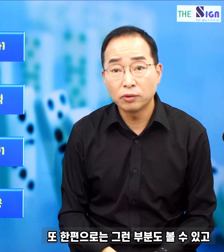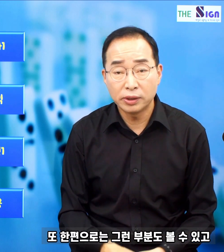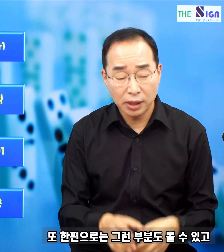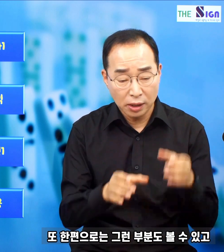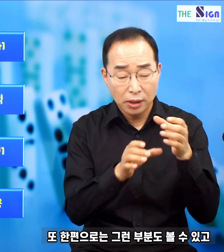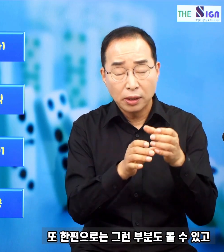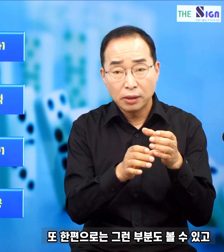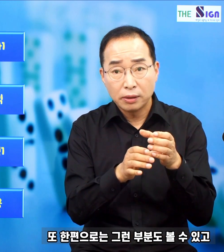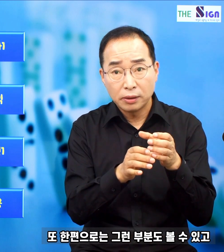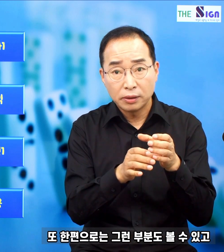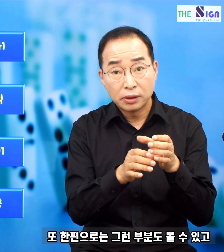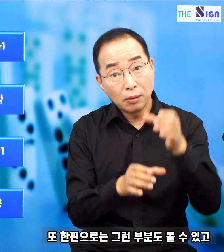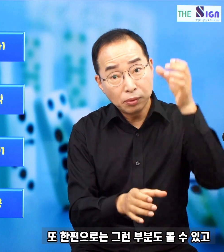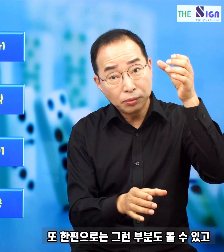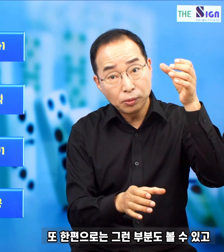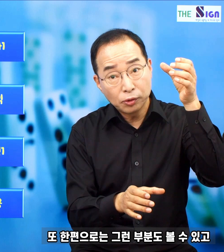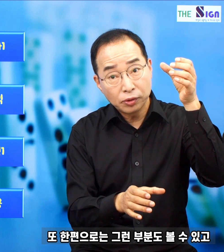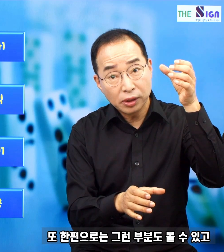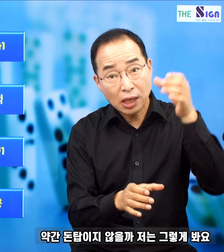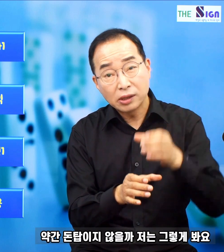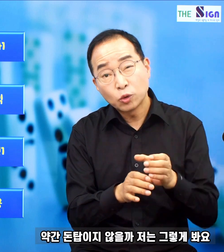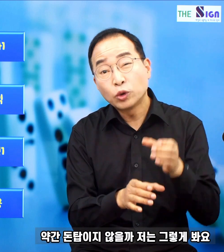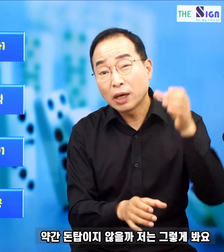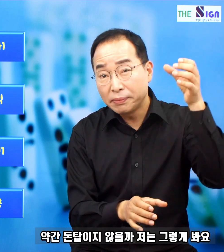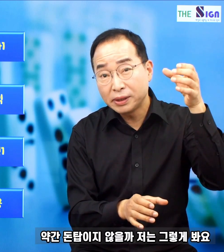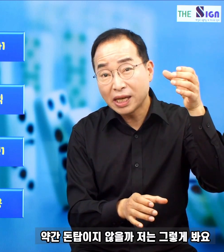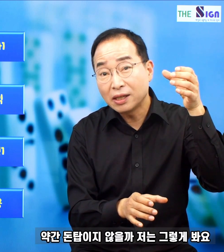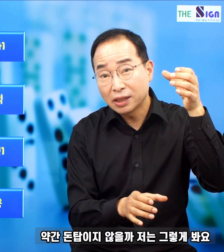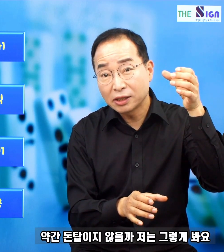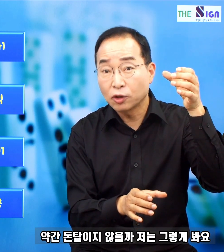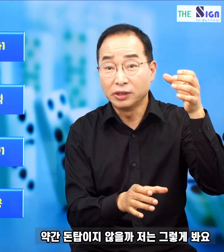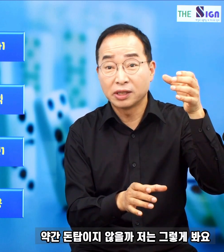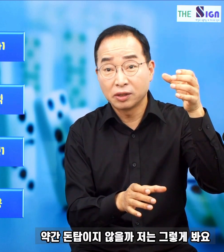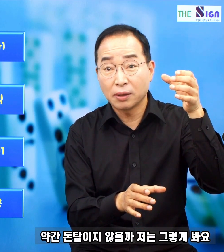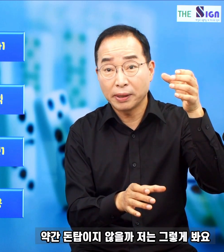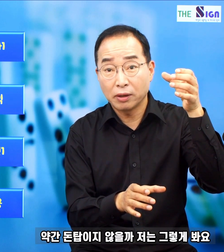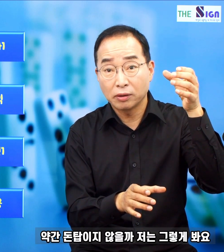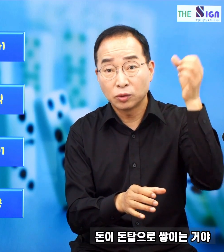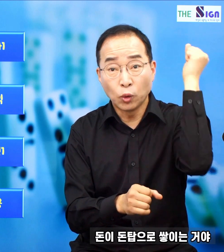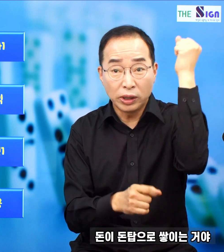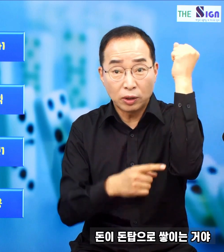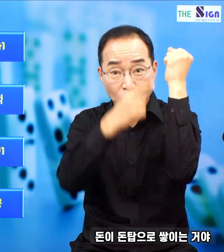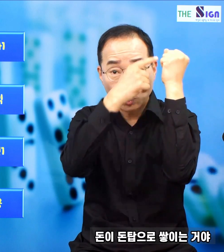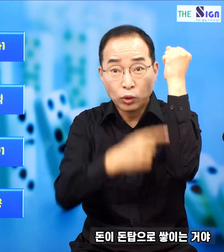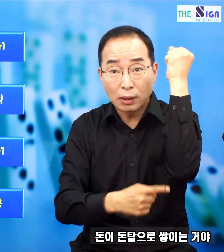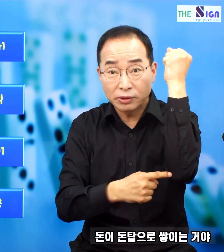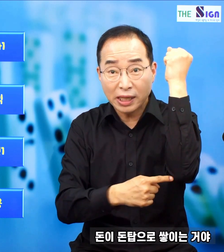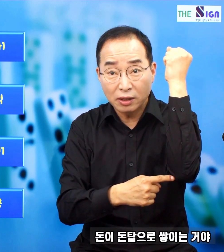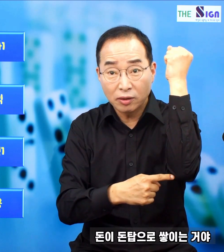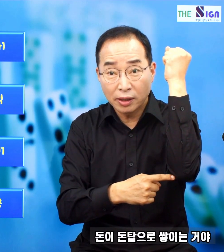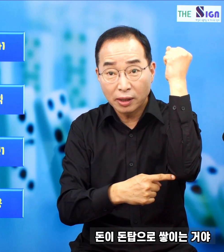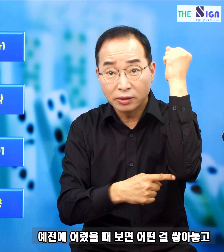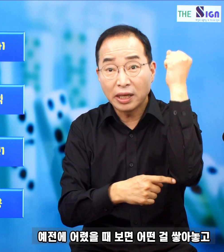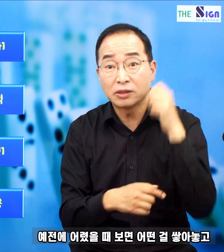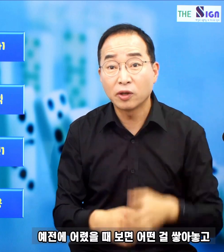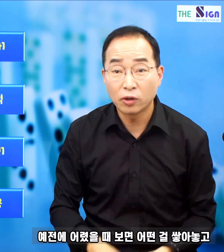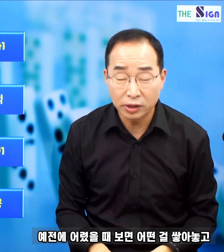이제 그런 부분도 볼 수 있고 약간 돈탑이지 않을까, 저는 이제 그렇게 봐요. 돈이 돈탑으로 쌓이는 거야. 예전에 어렸을 때